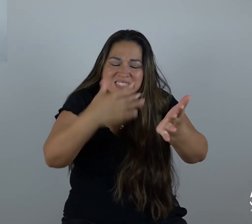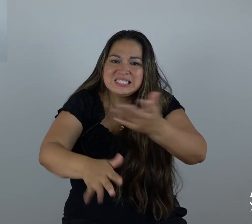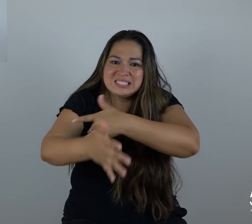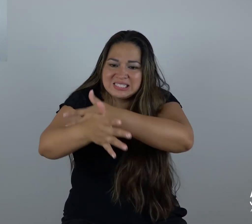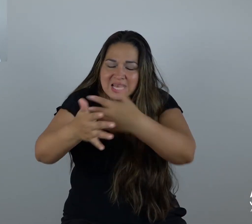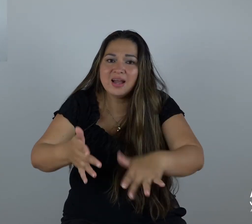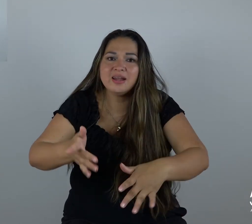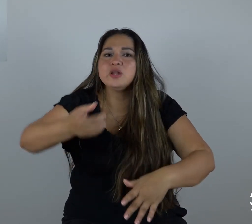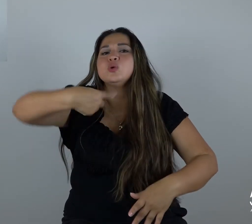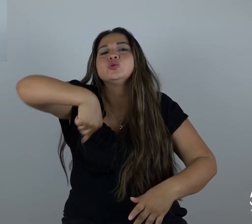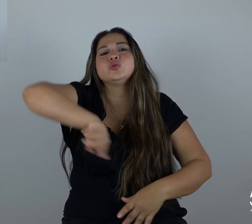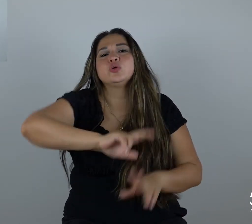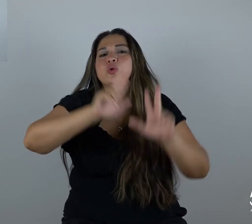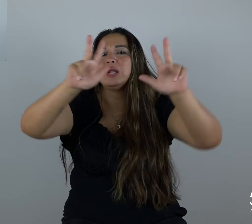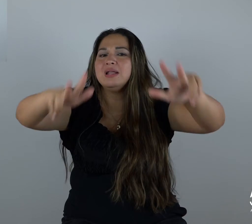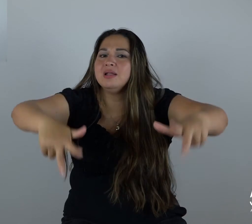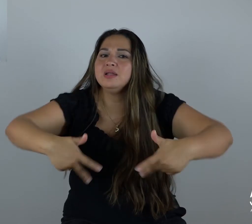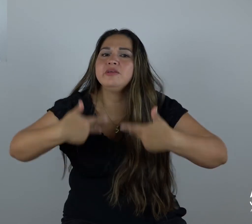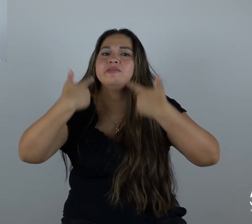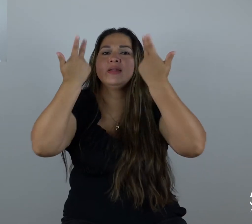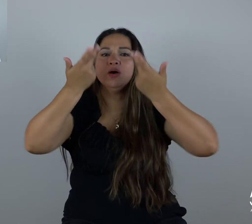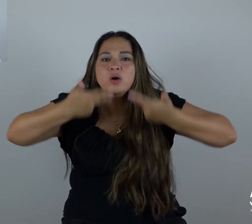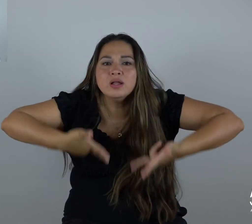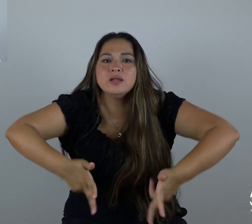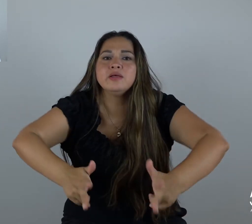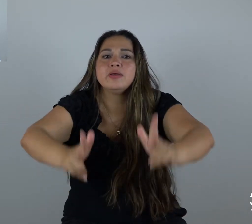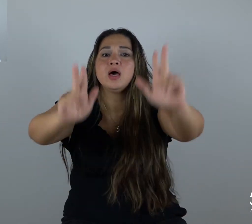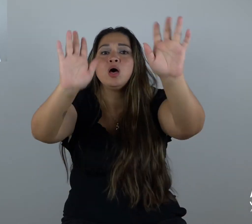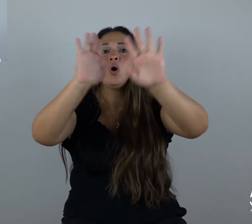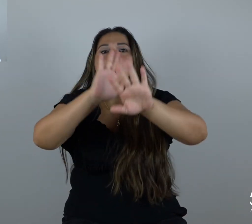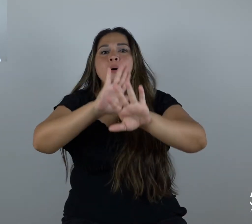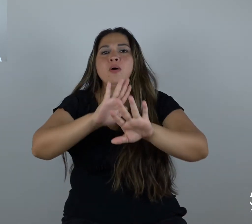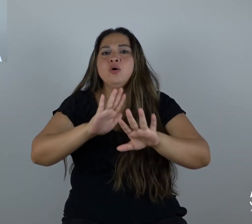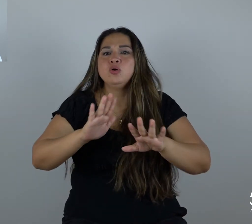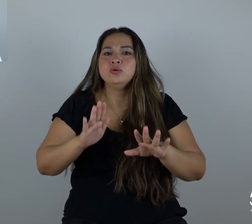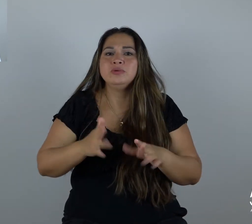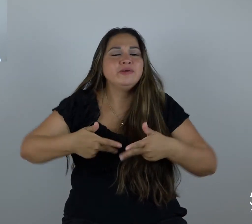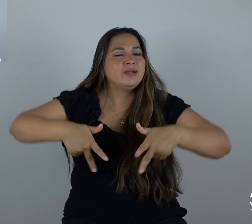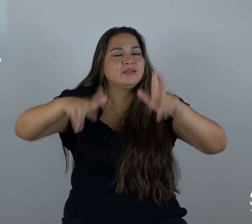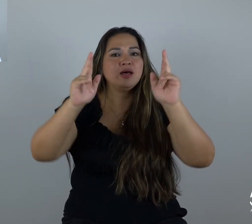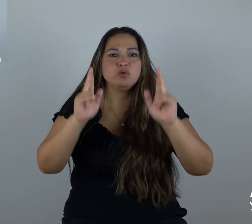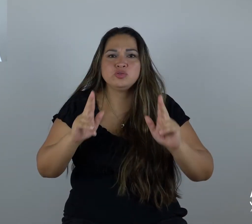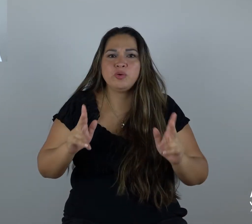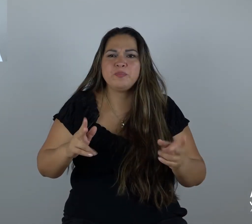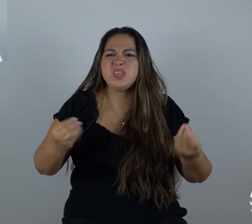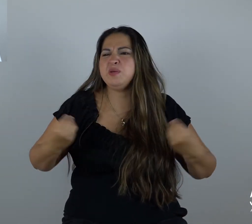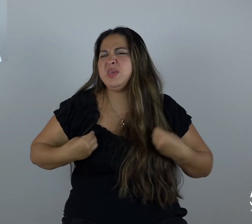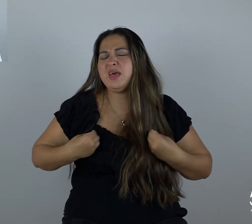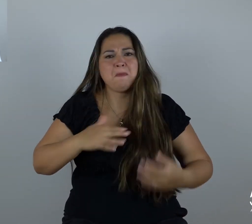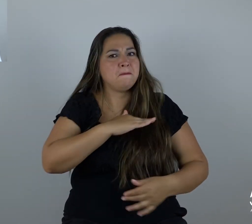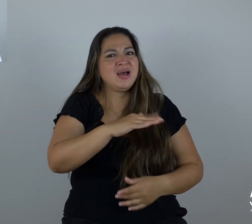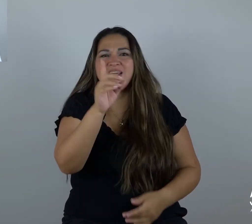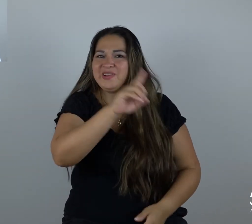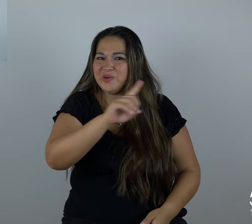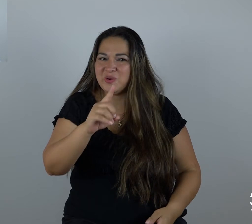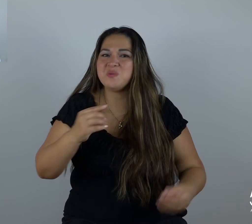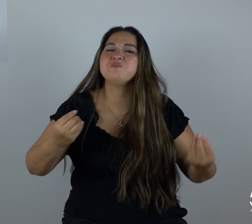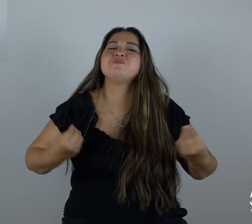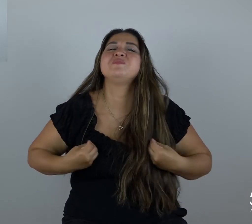esa sangre, pudiéramos ser liberados de una vida hueca, de una vida vana, y poder tener